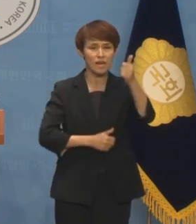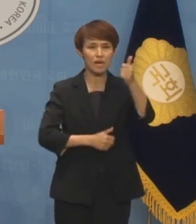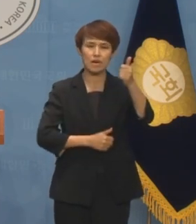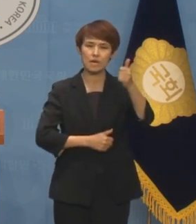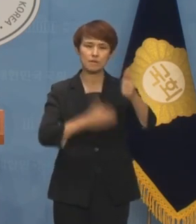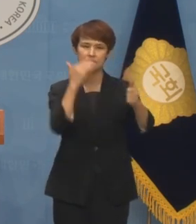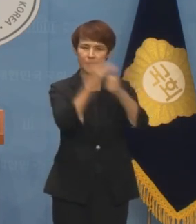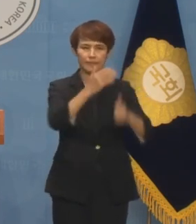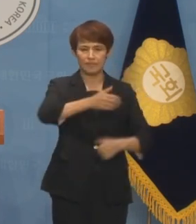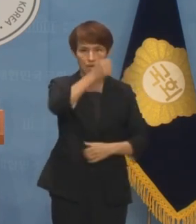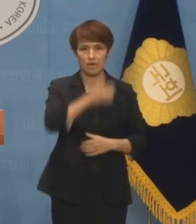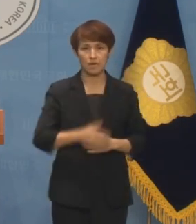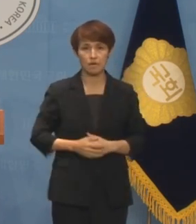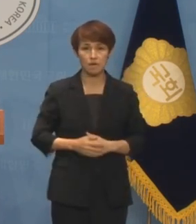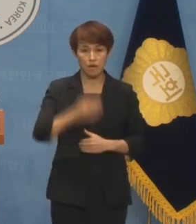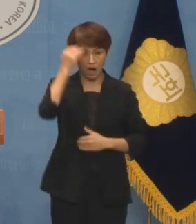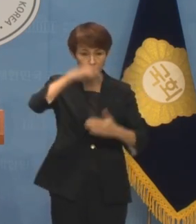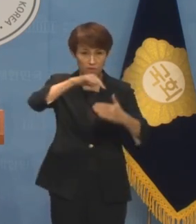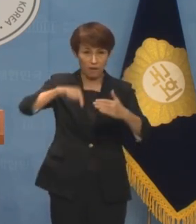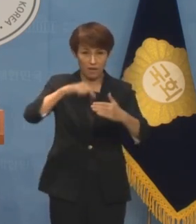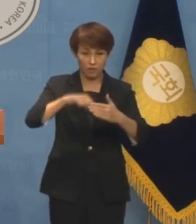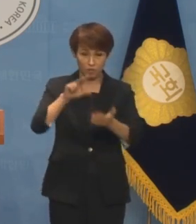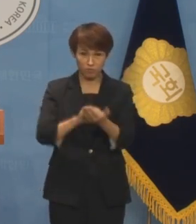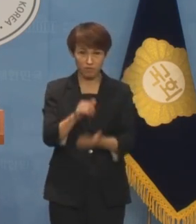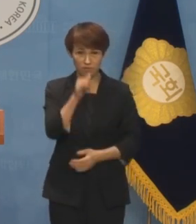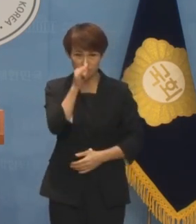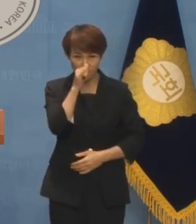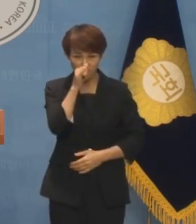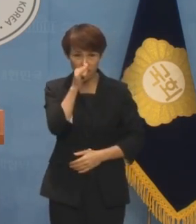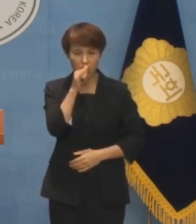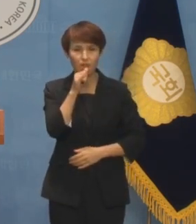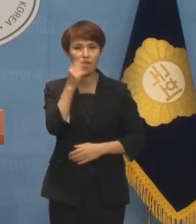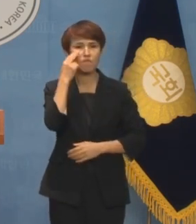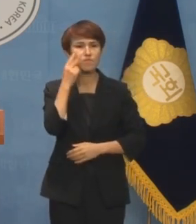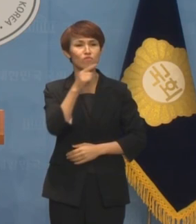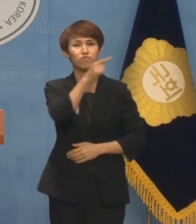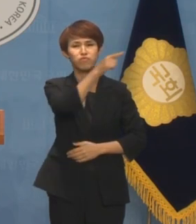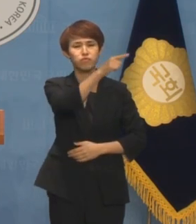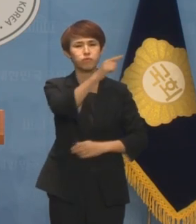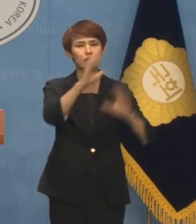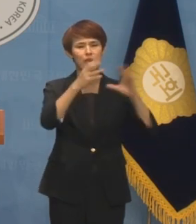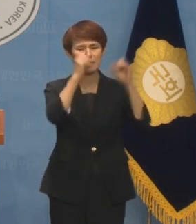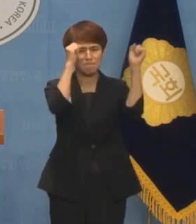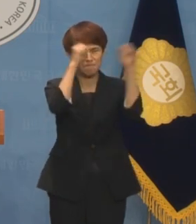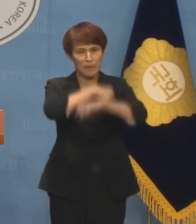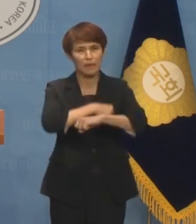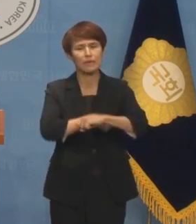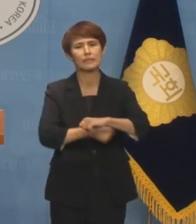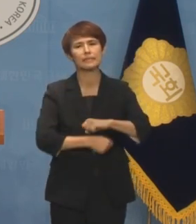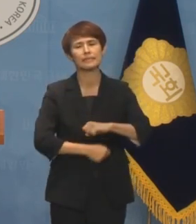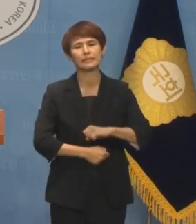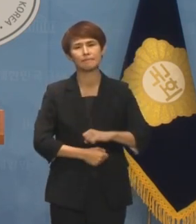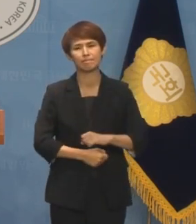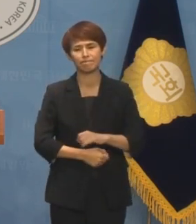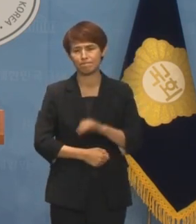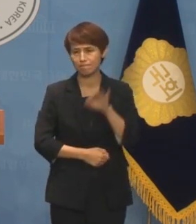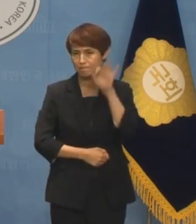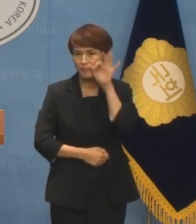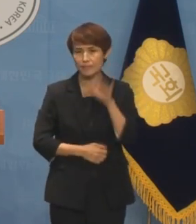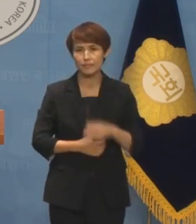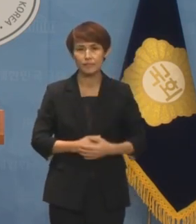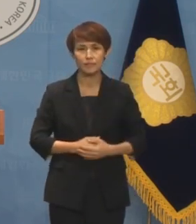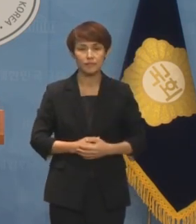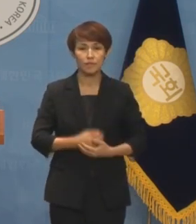안에서 새는 쪽박 밖에서도 샌다고 류림 위원장이 미국에서 나라망신을 시키고 돌아왔습니다 류림